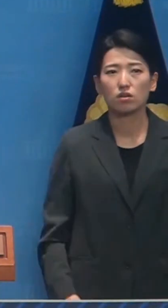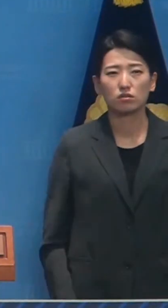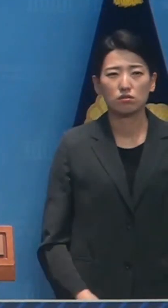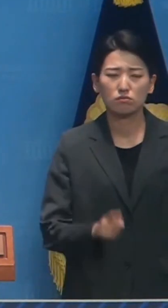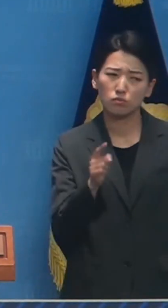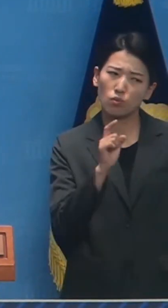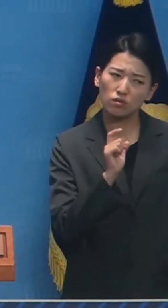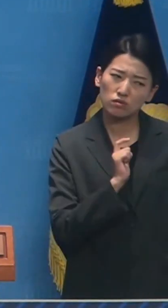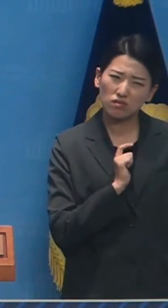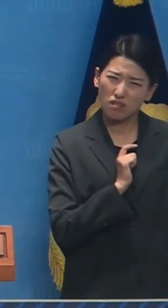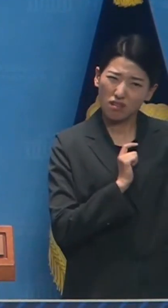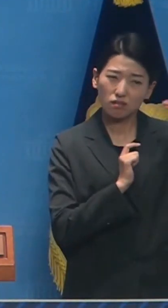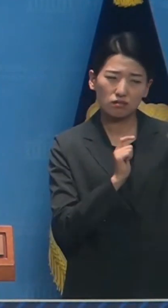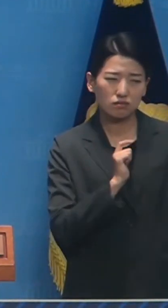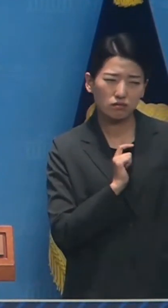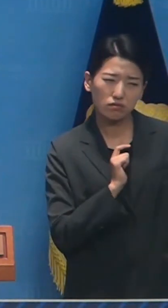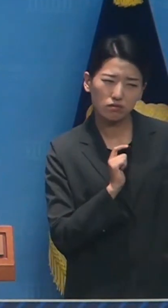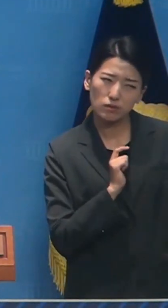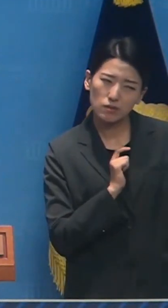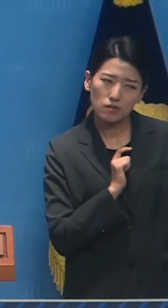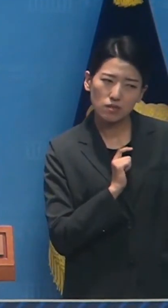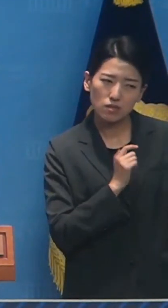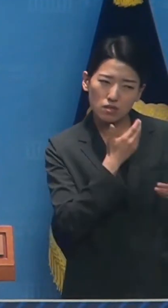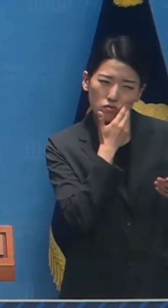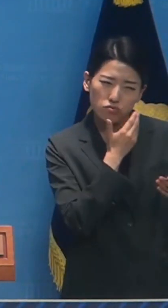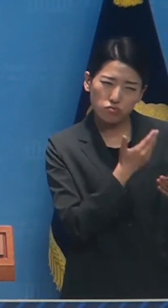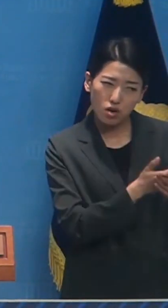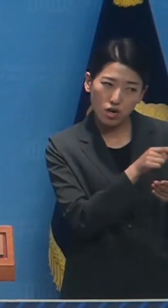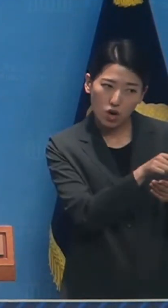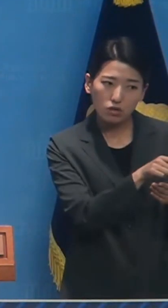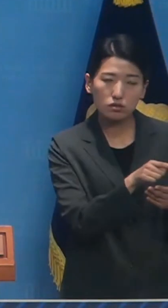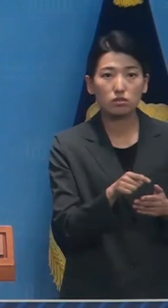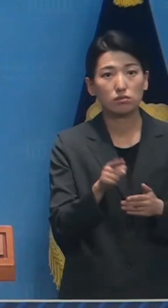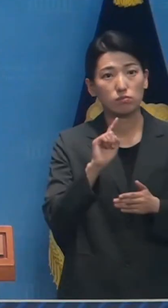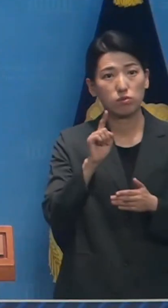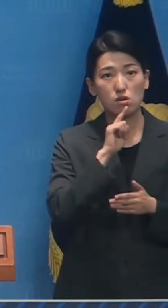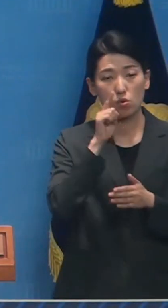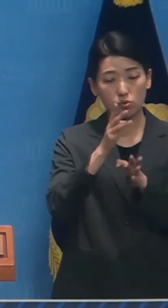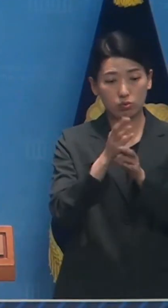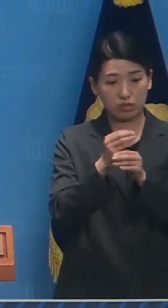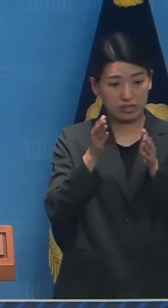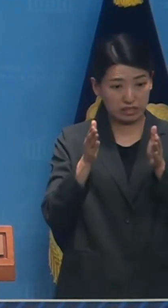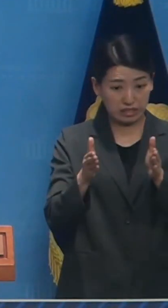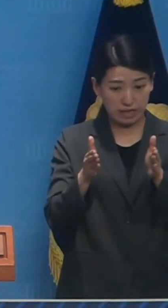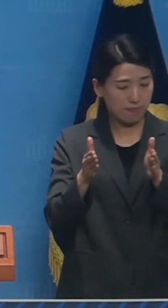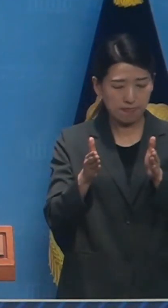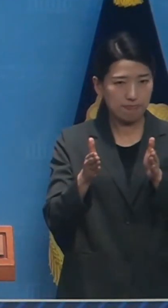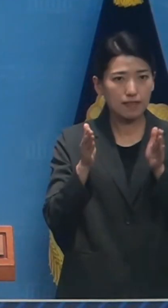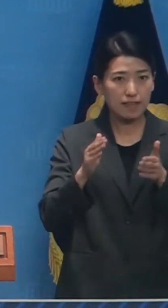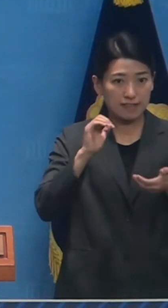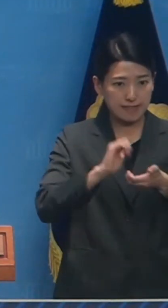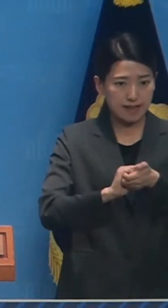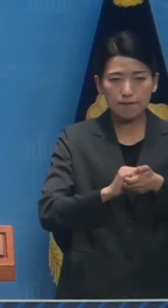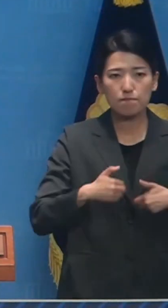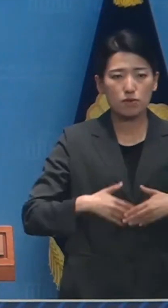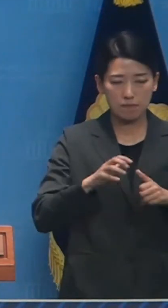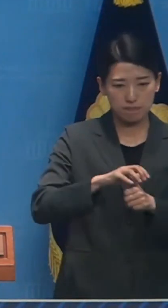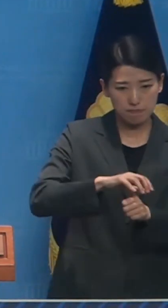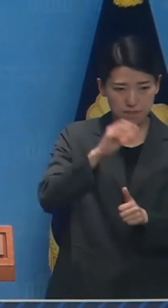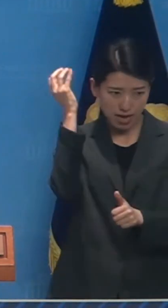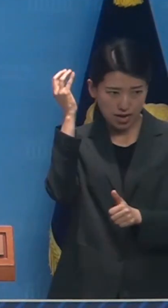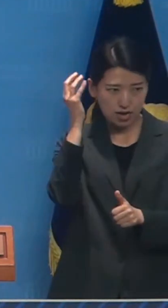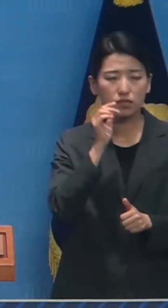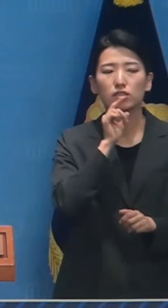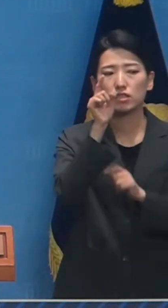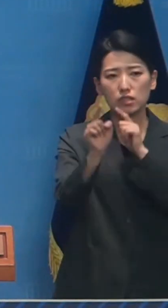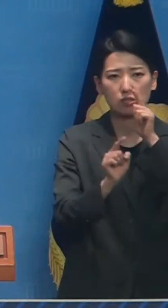의문 사건 등에 대하여서는 시효를 두지 않고 국가와 사회 공동선을 위하여